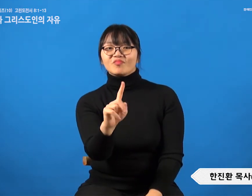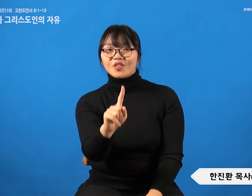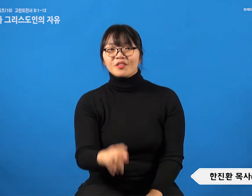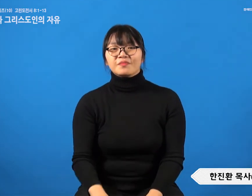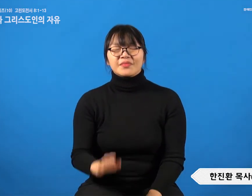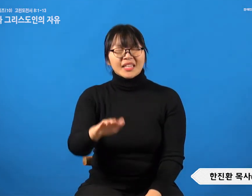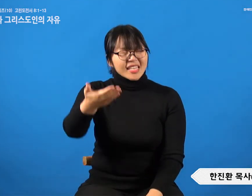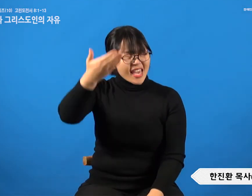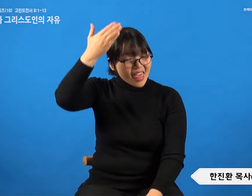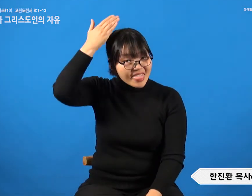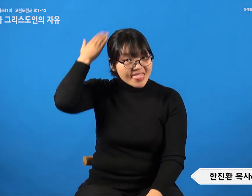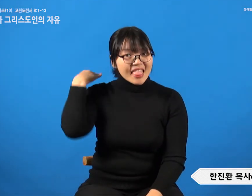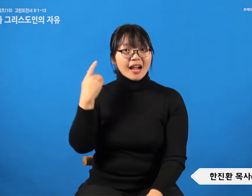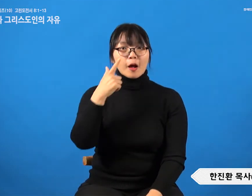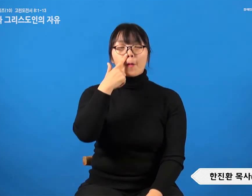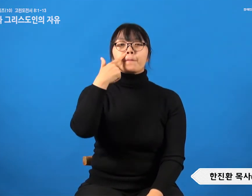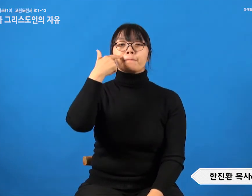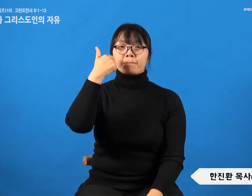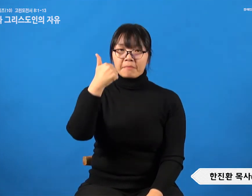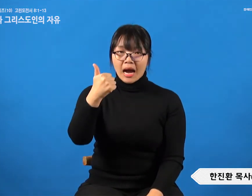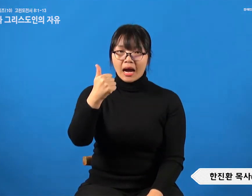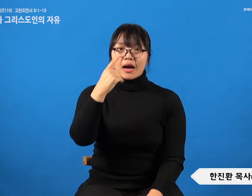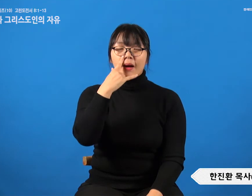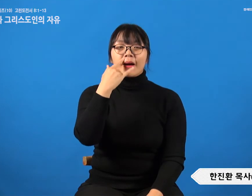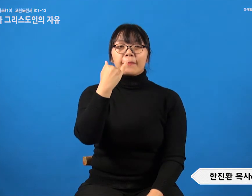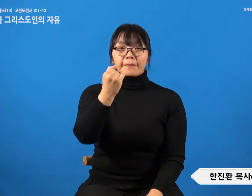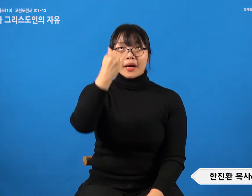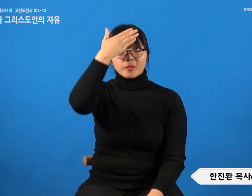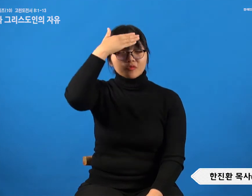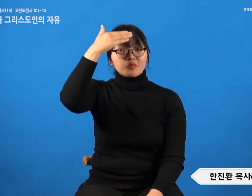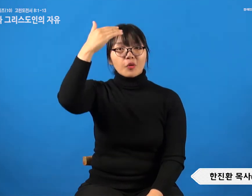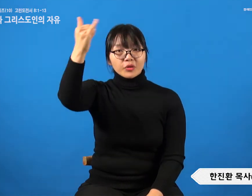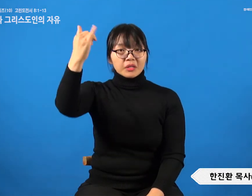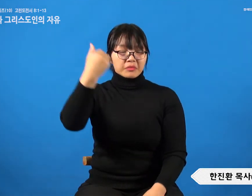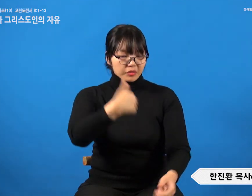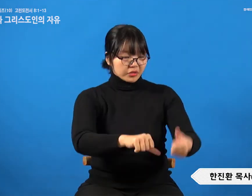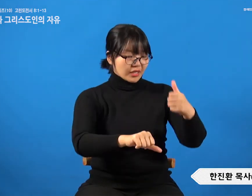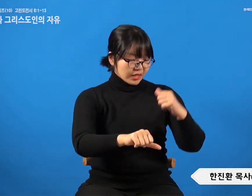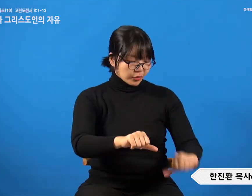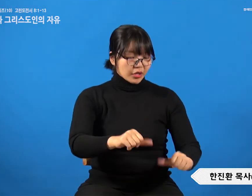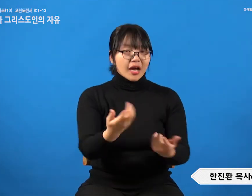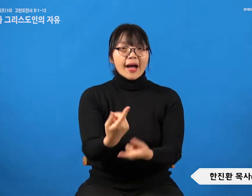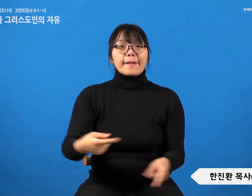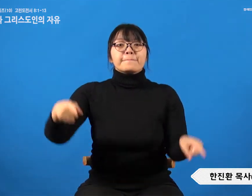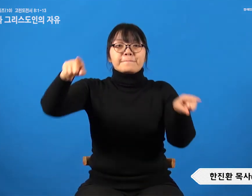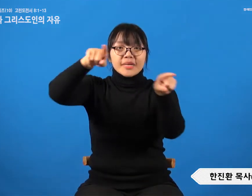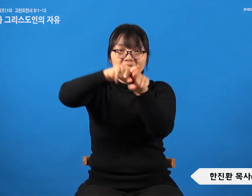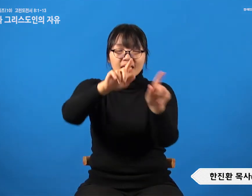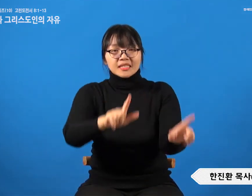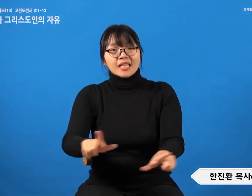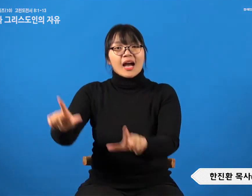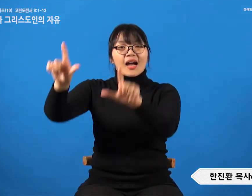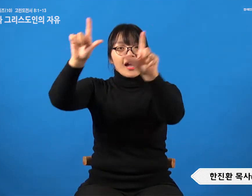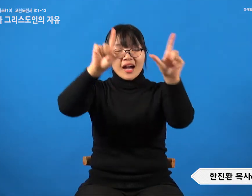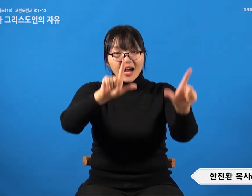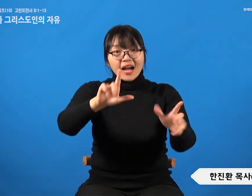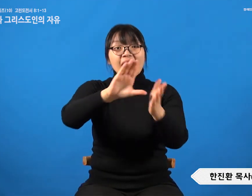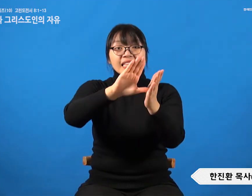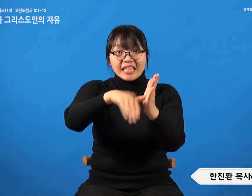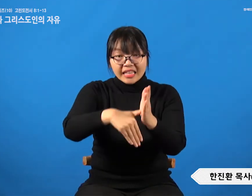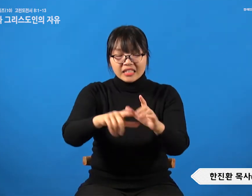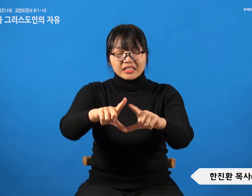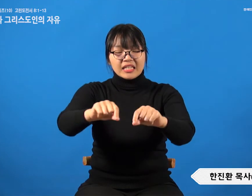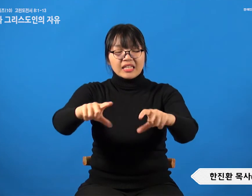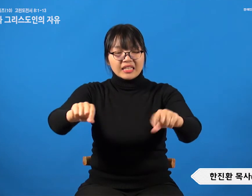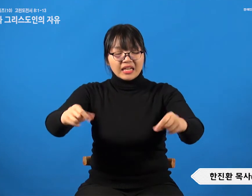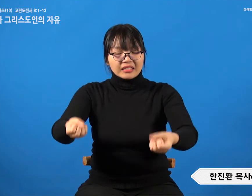옛날 대가족이 함께 모여 살 때는 명절날 제사 음식을 먹지 않으려고 하면 몇 날 며칠이고